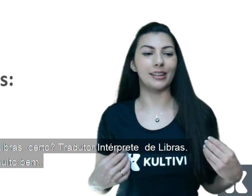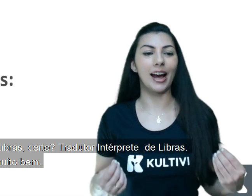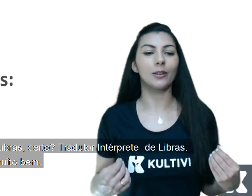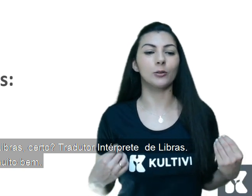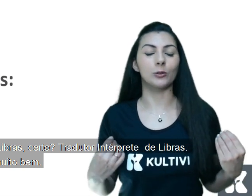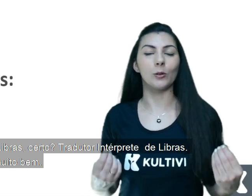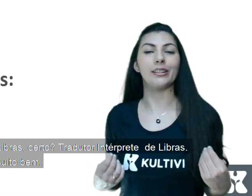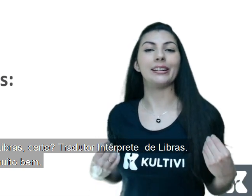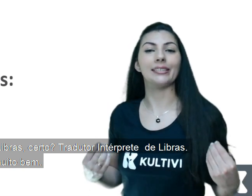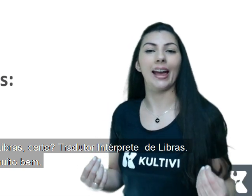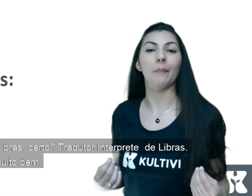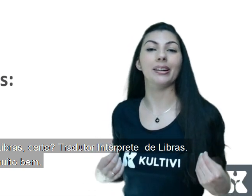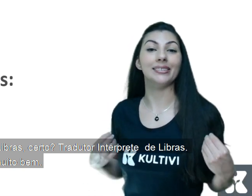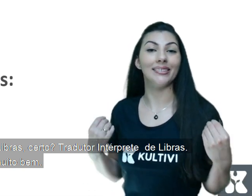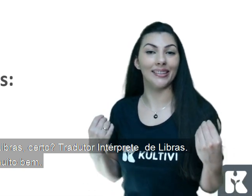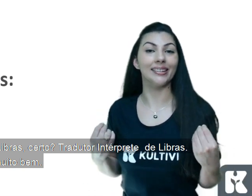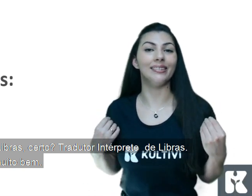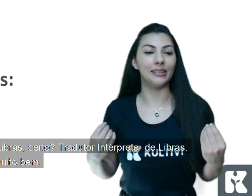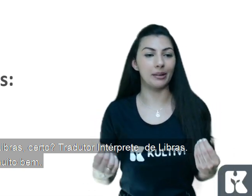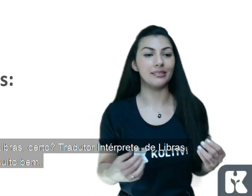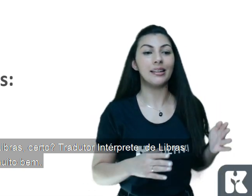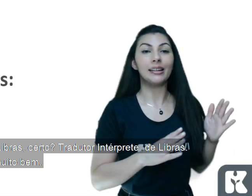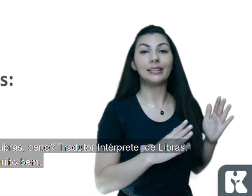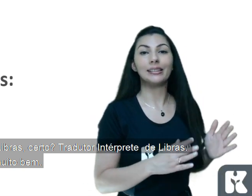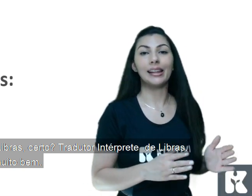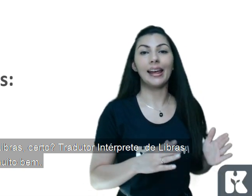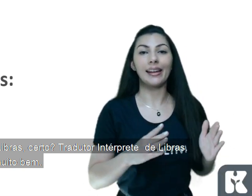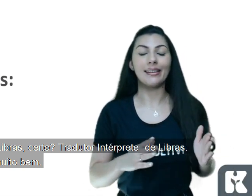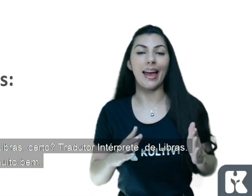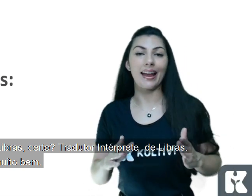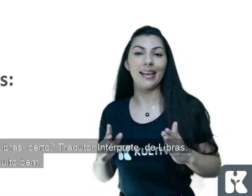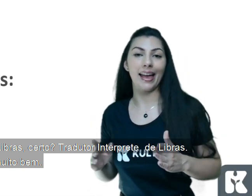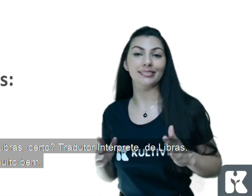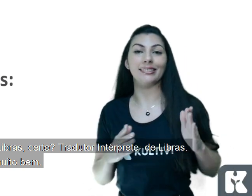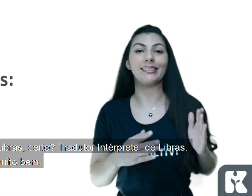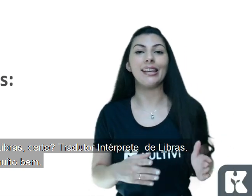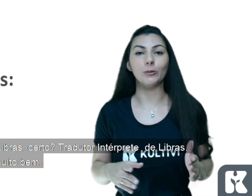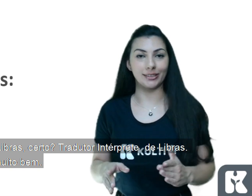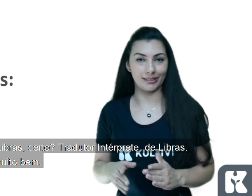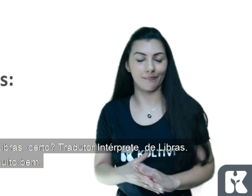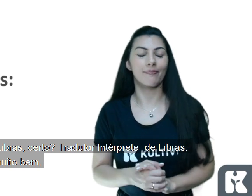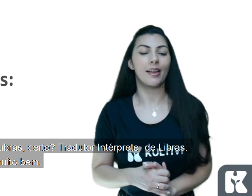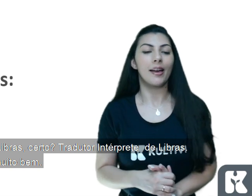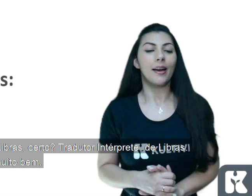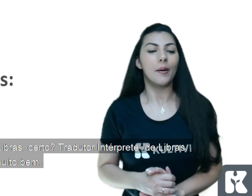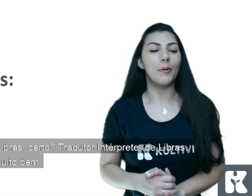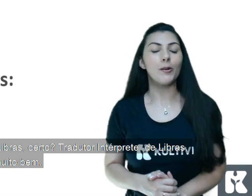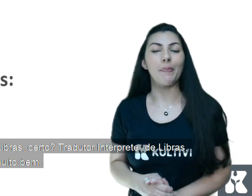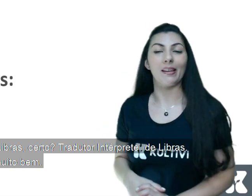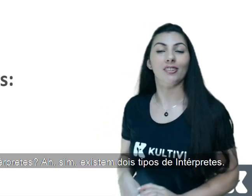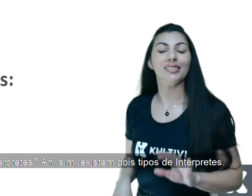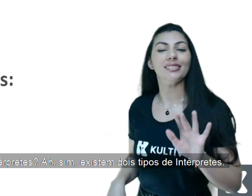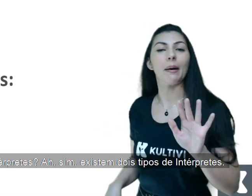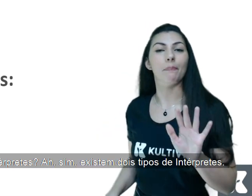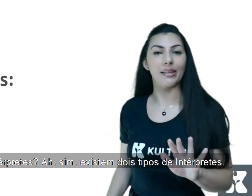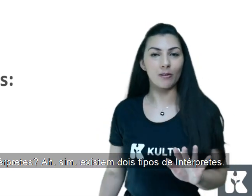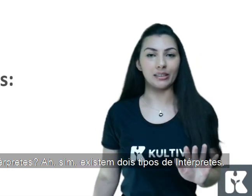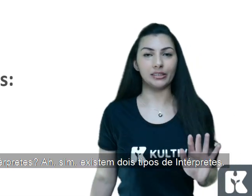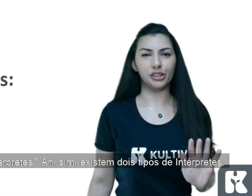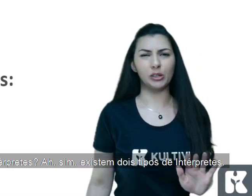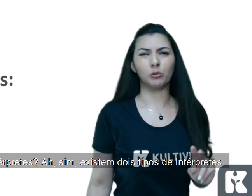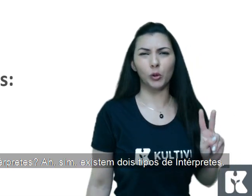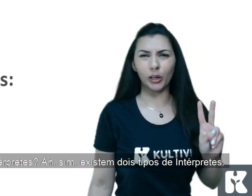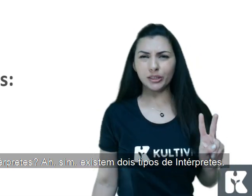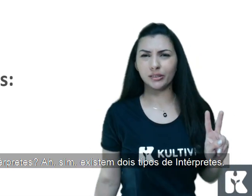certo? Tradutor e Intérprete de Libras, T-I-L-S, TIOS. Muito bem, vocês sabiam